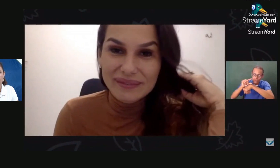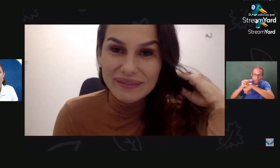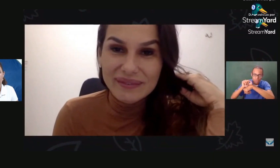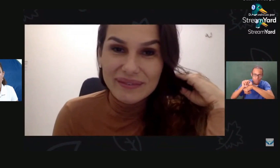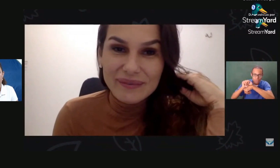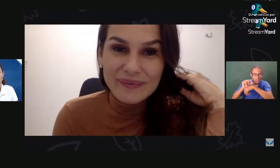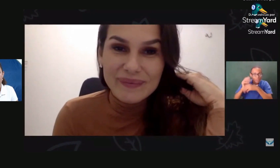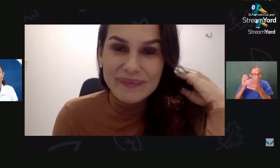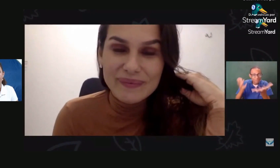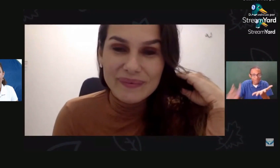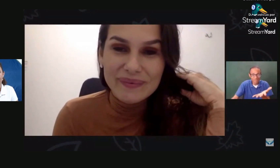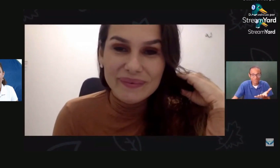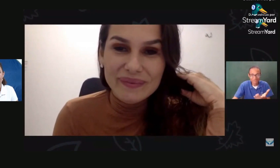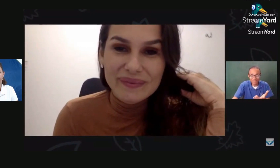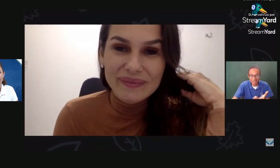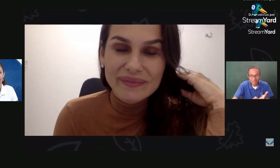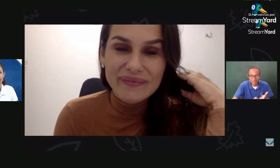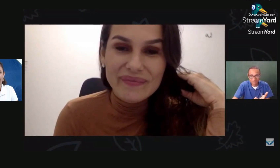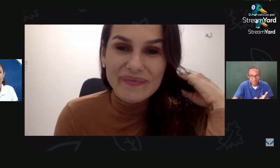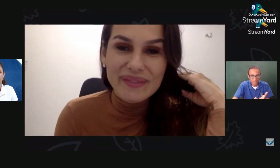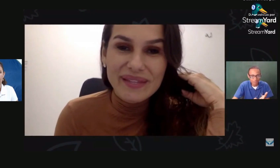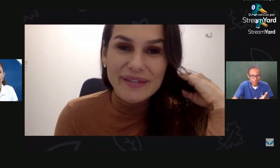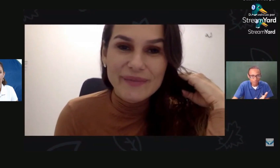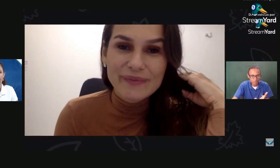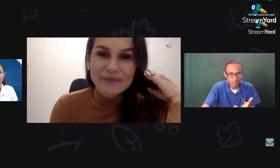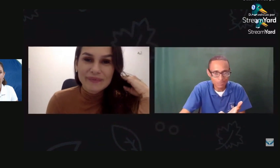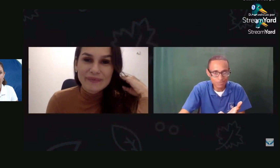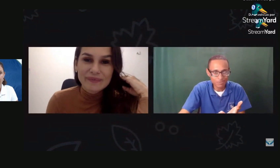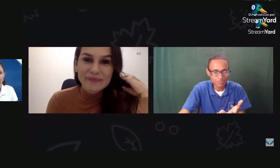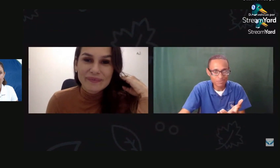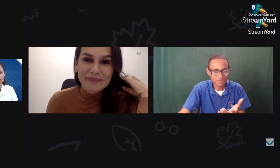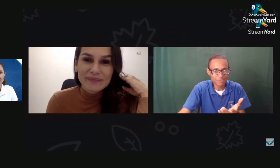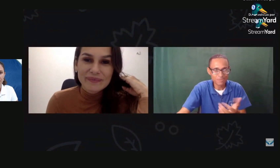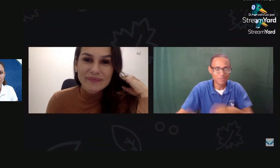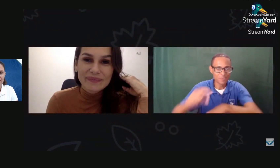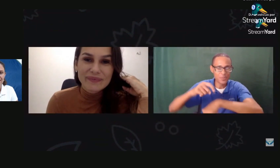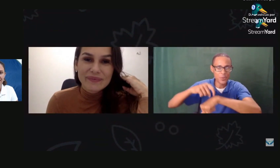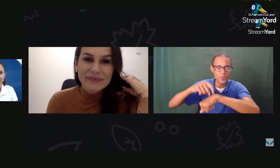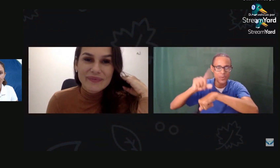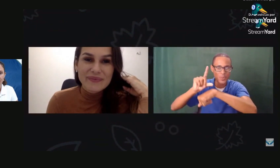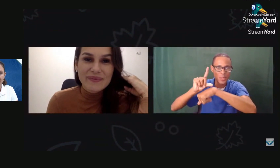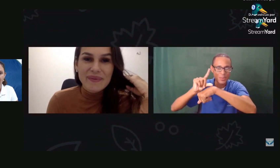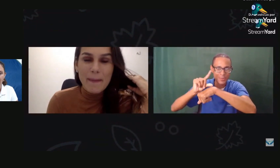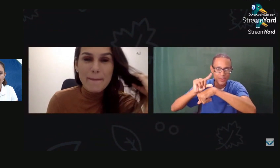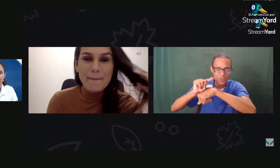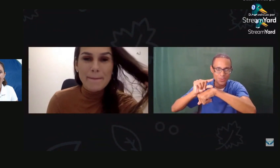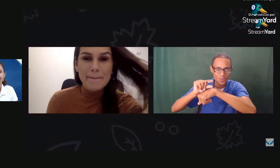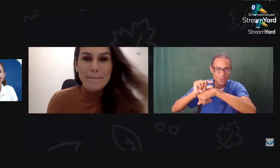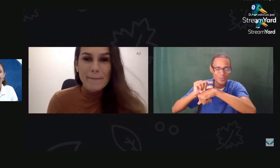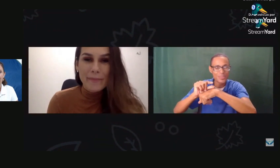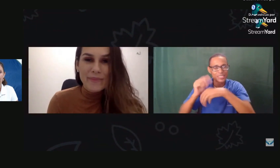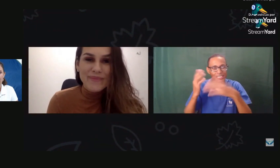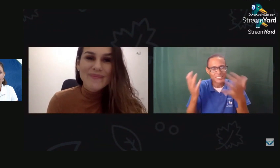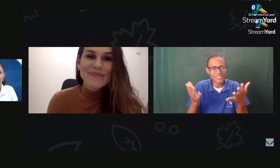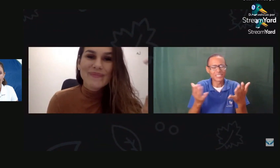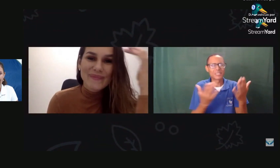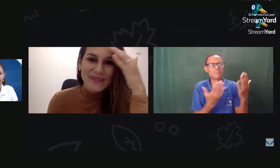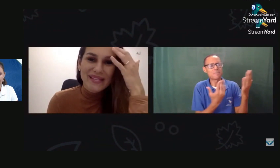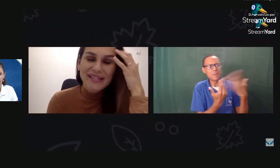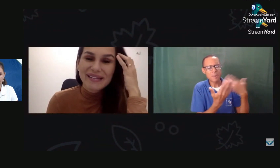Bom, o nosso momento está finalizando, né? Esse período agora é curto, já estamos na reta final do